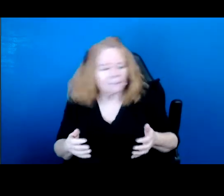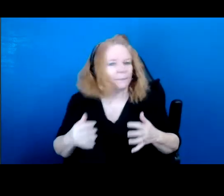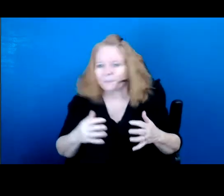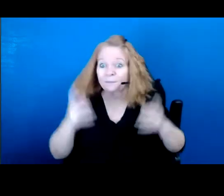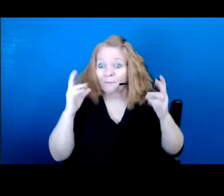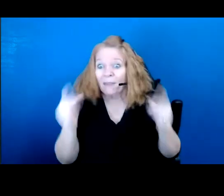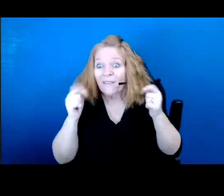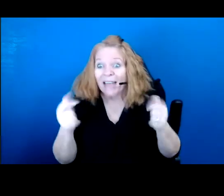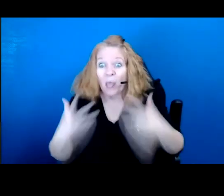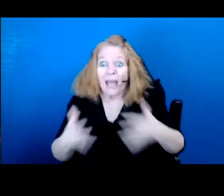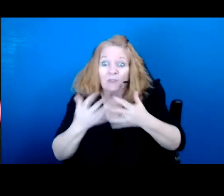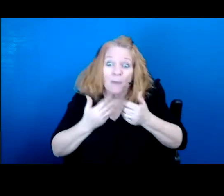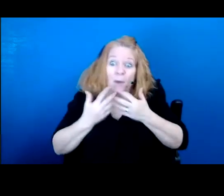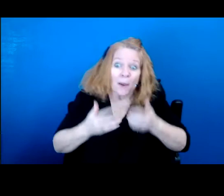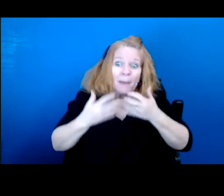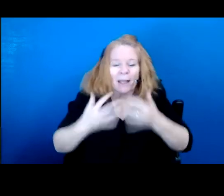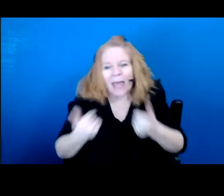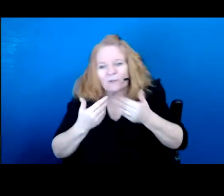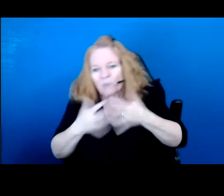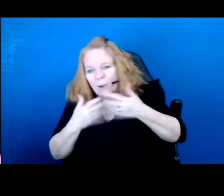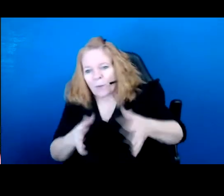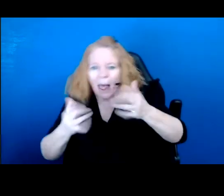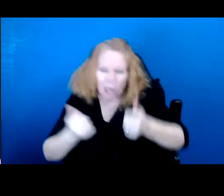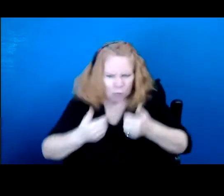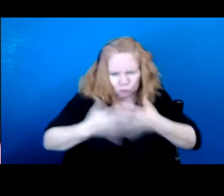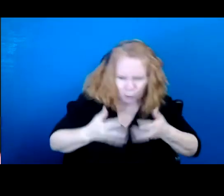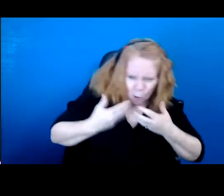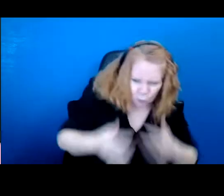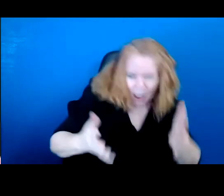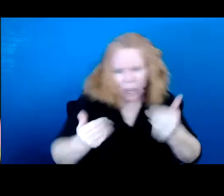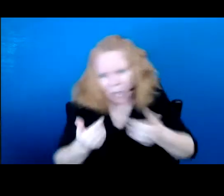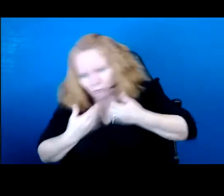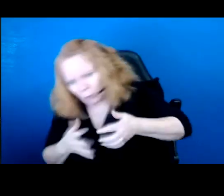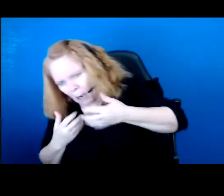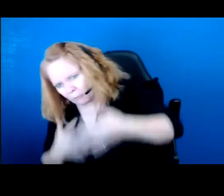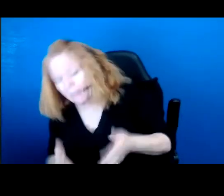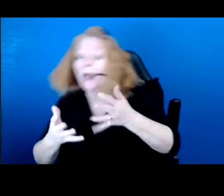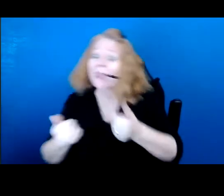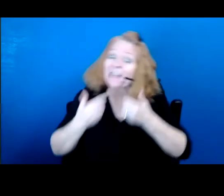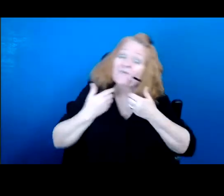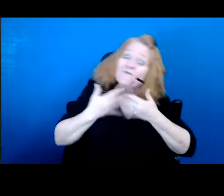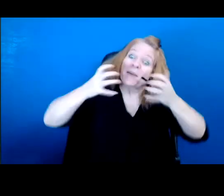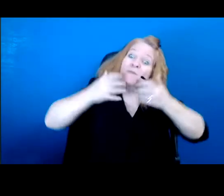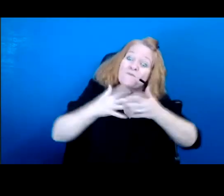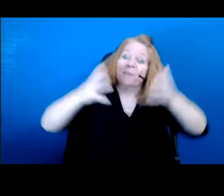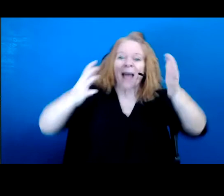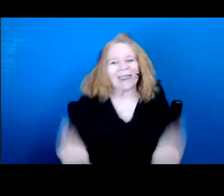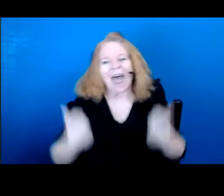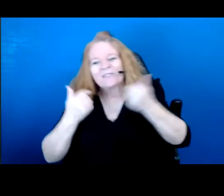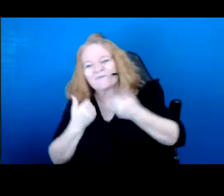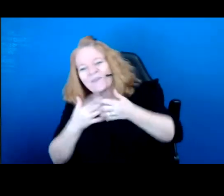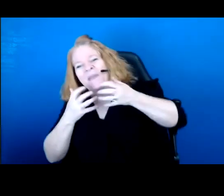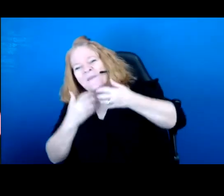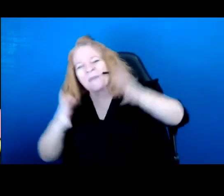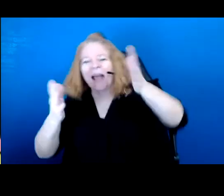bebé más rápido vamos a vivir pegados al bbb bbb bbb bbb bbb